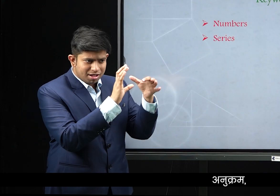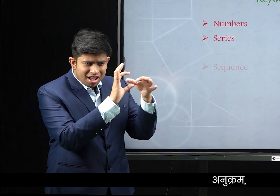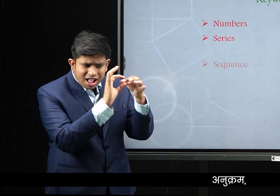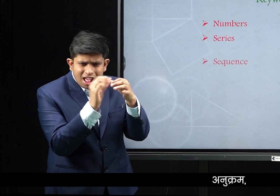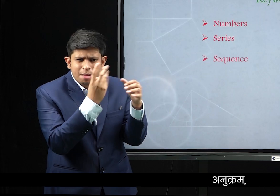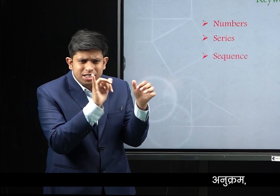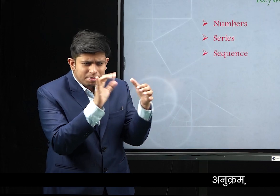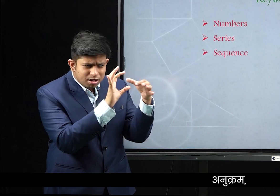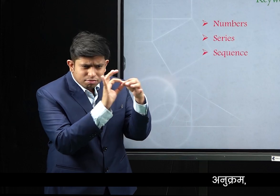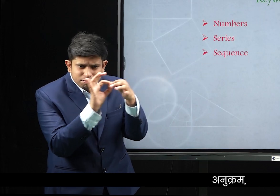अनुक्रम,